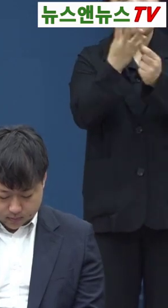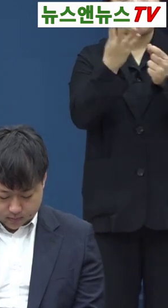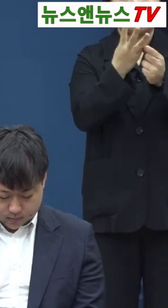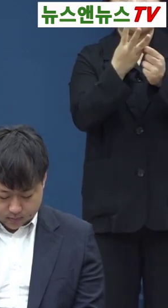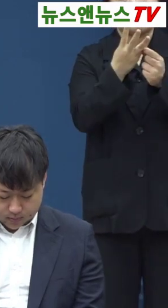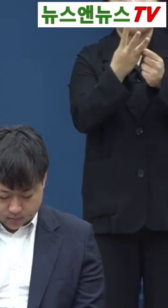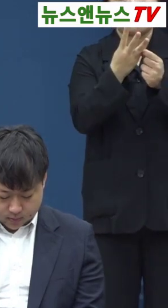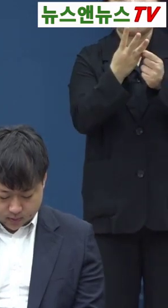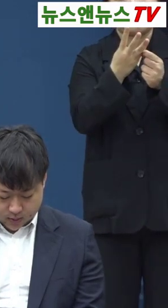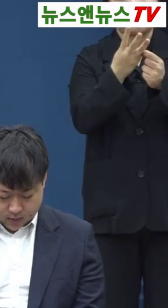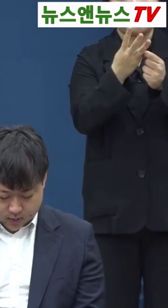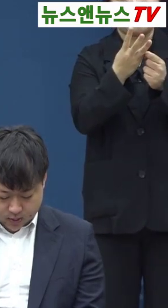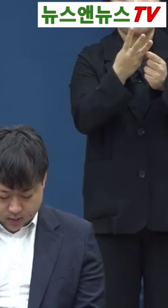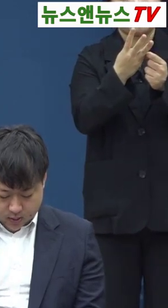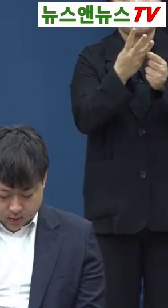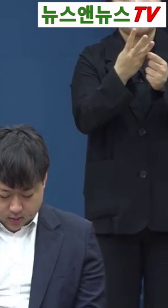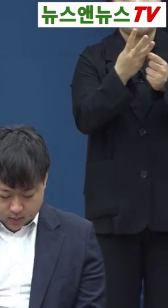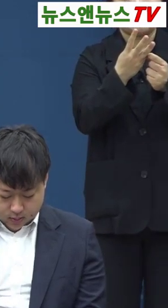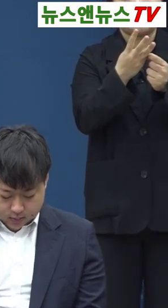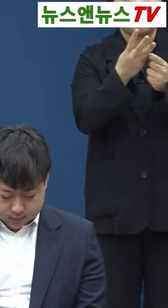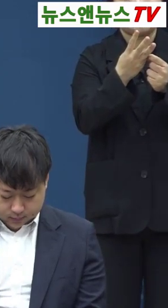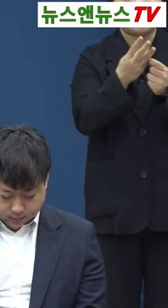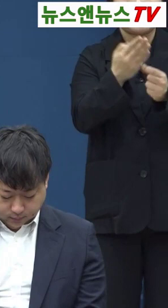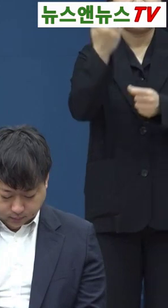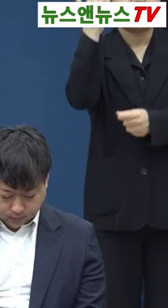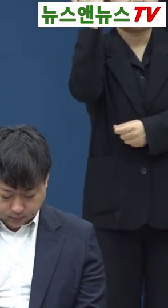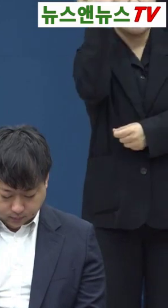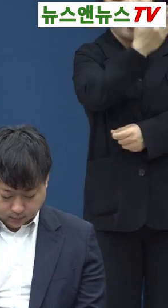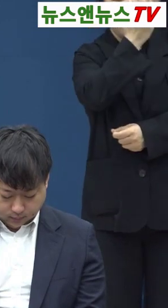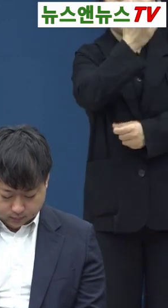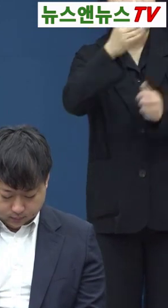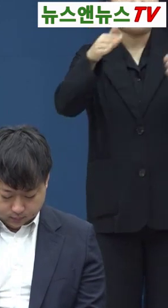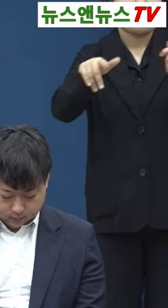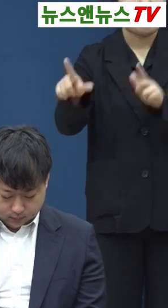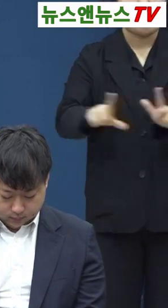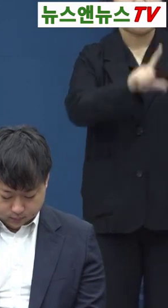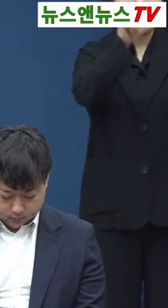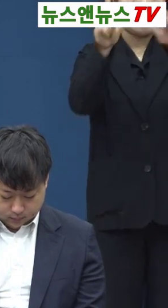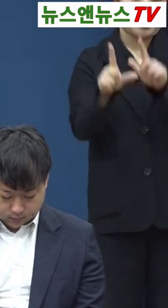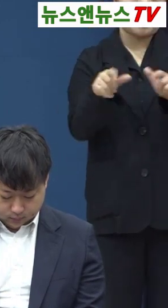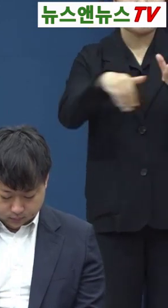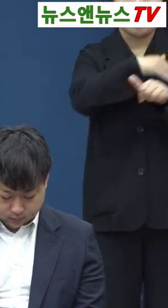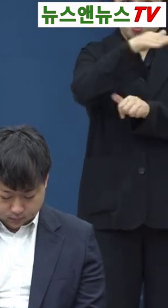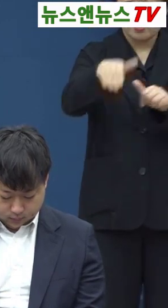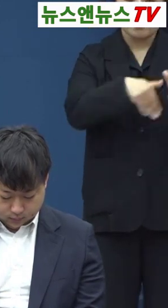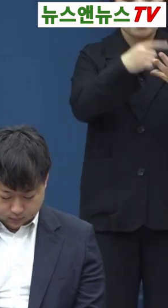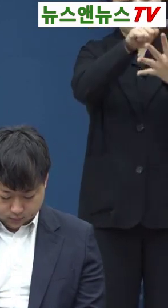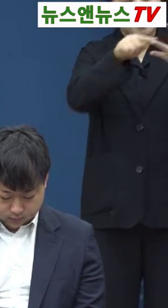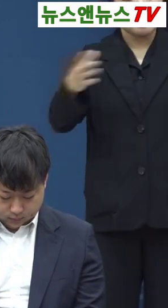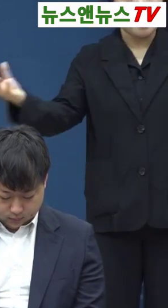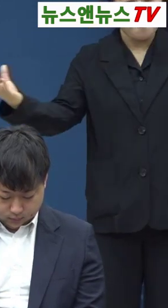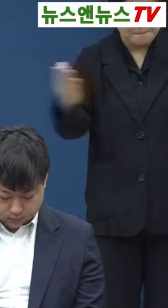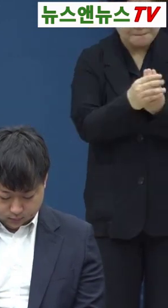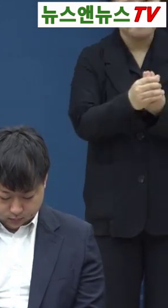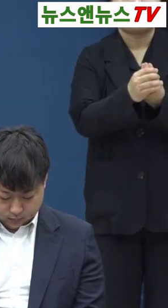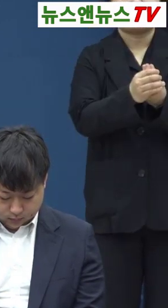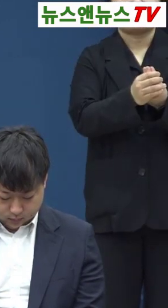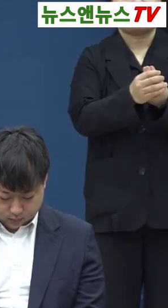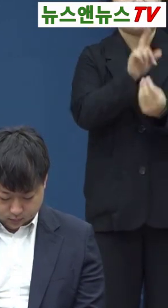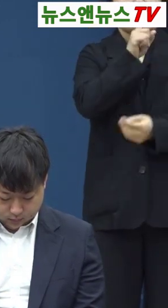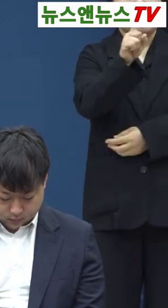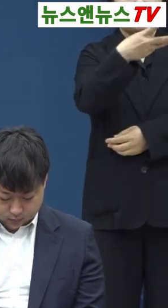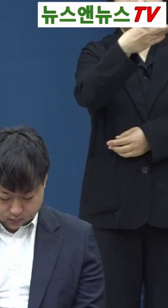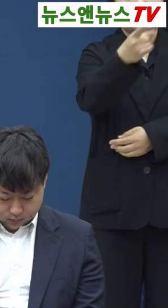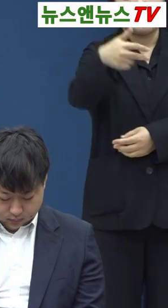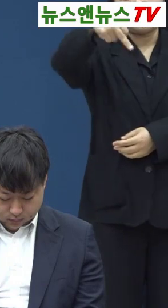번째는 중요한 건데 정주 여건, 쾌적한 정주 여건. 이 네 가지 요건이 갖춰진 도시를 저는